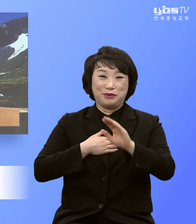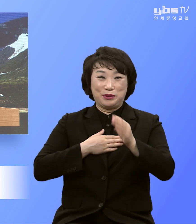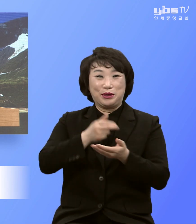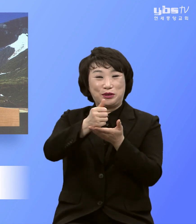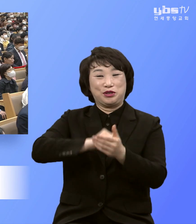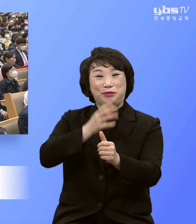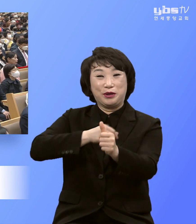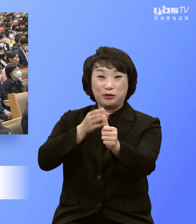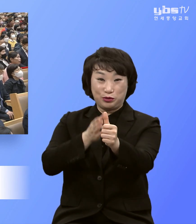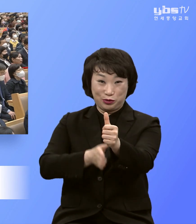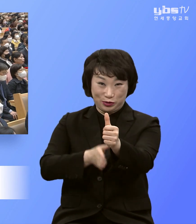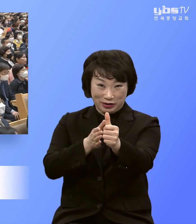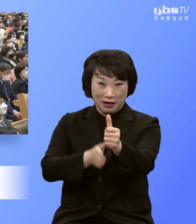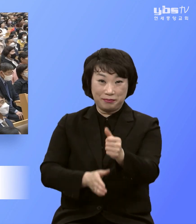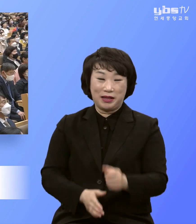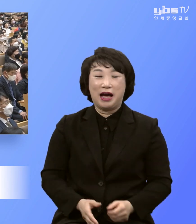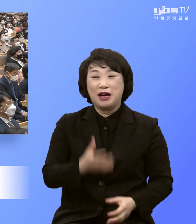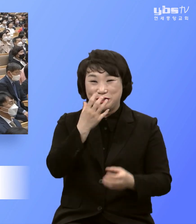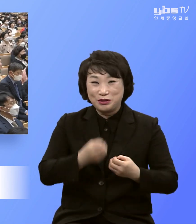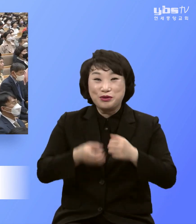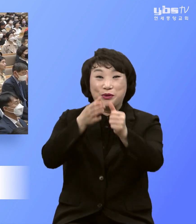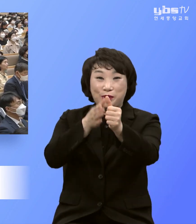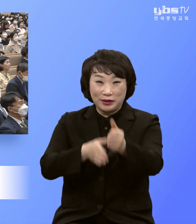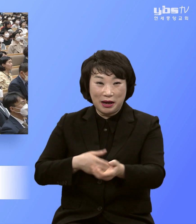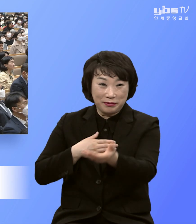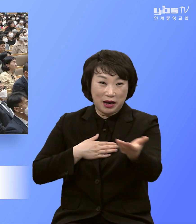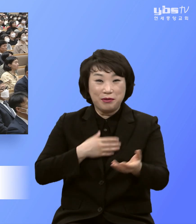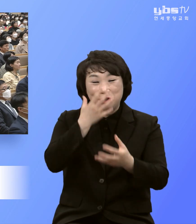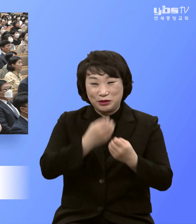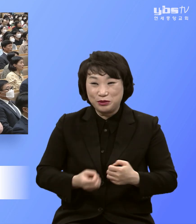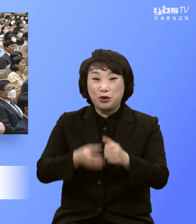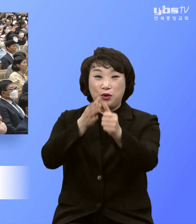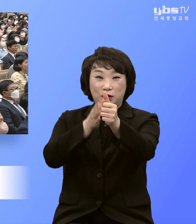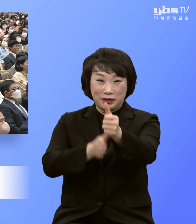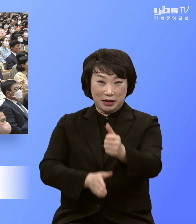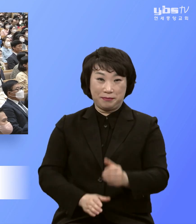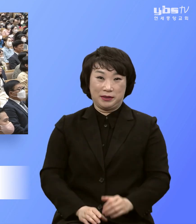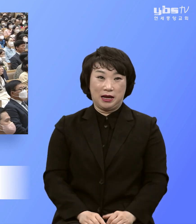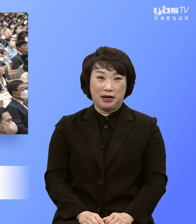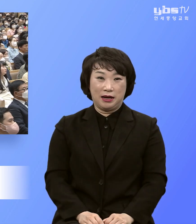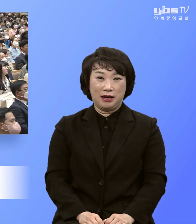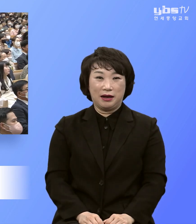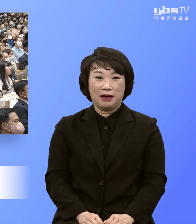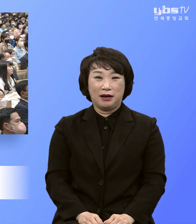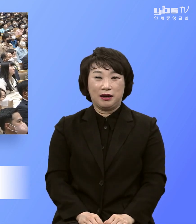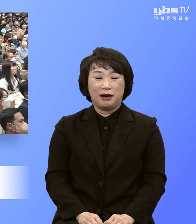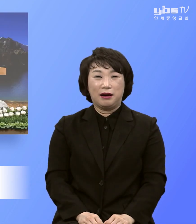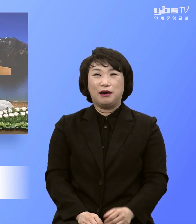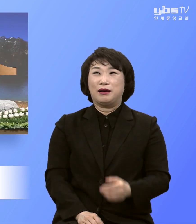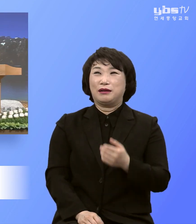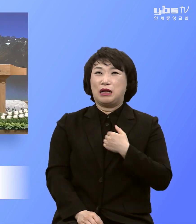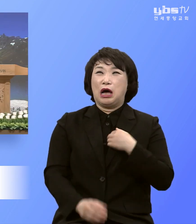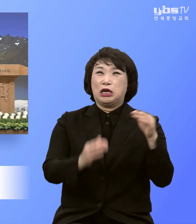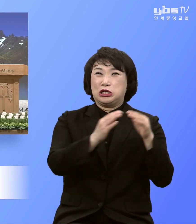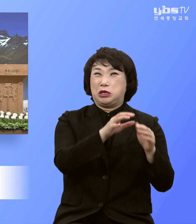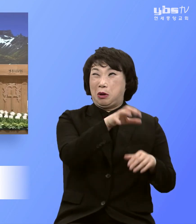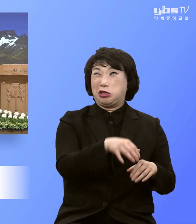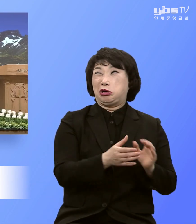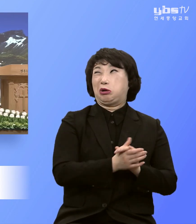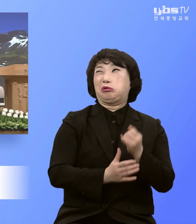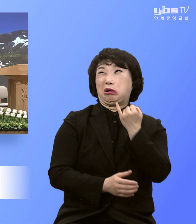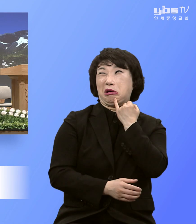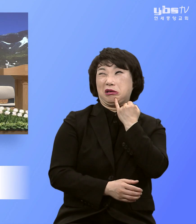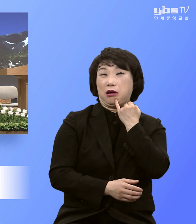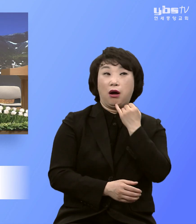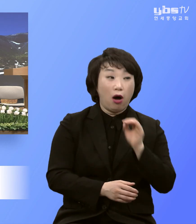이름으로 축원합니다. 축원합니다. 축원합니다. 아, 나는 집에서 기도해도